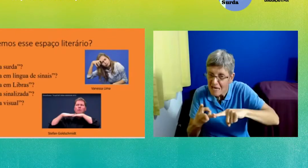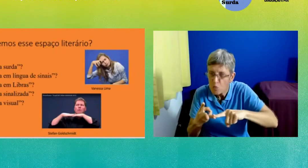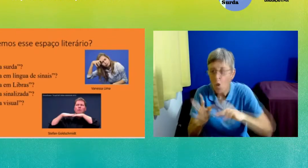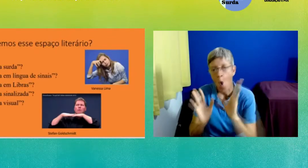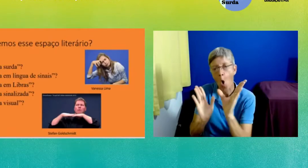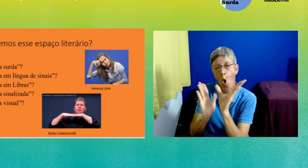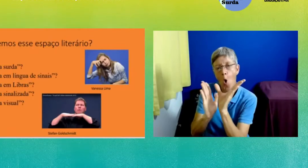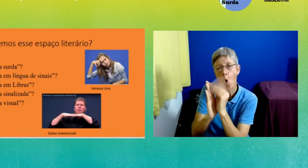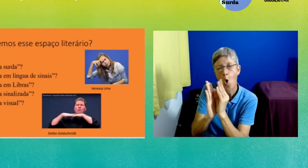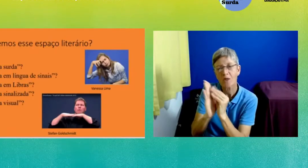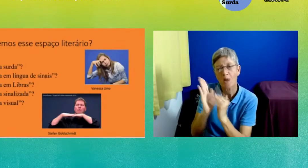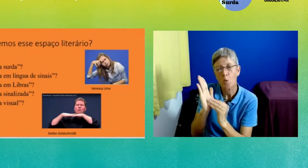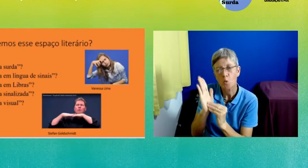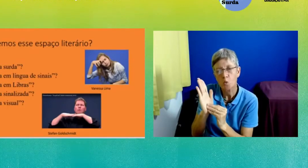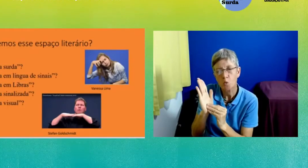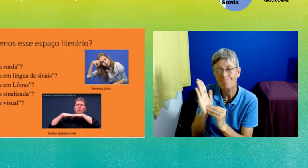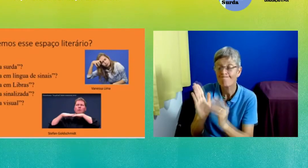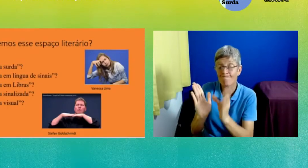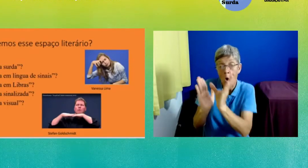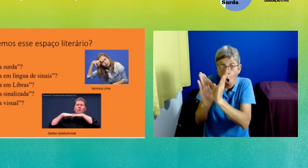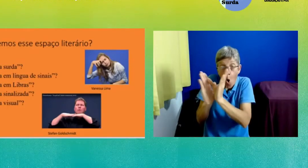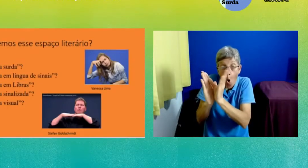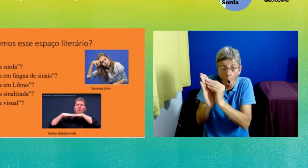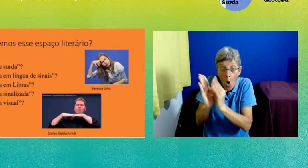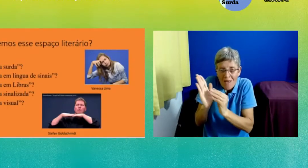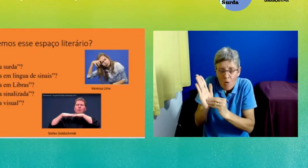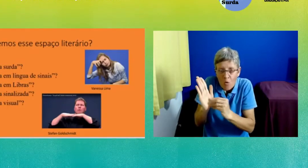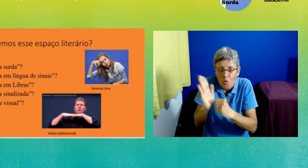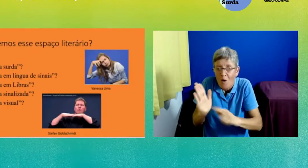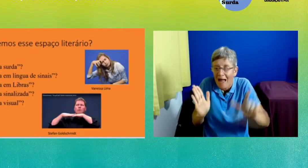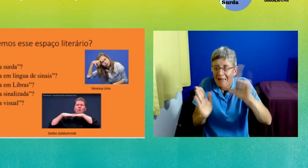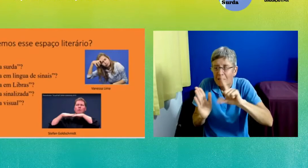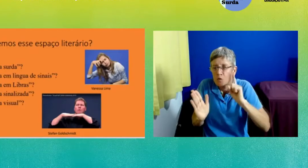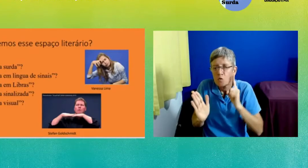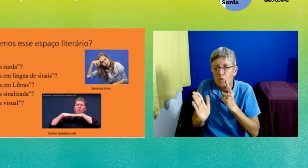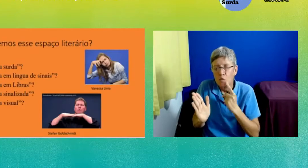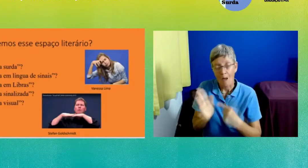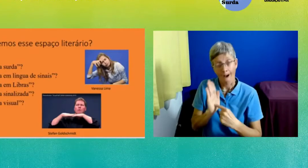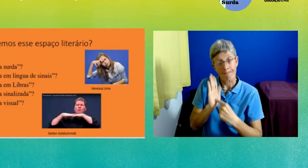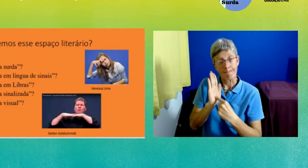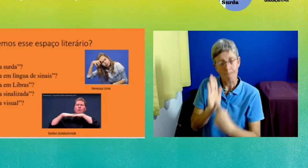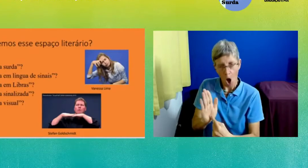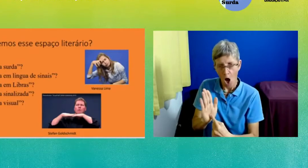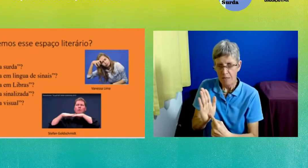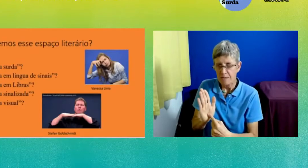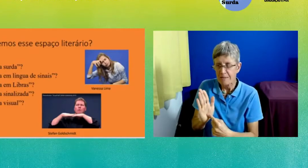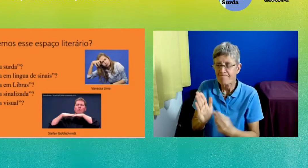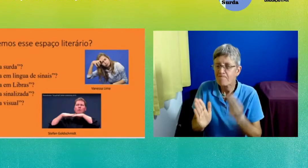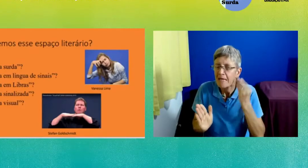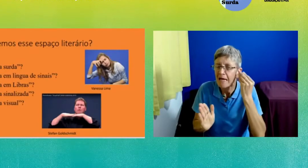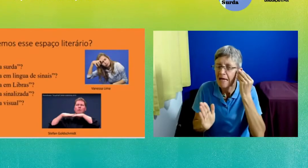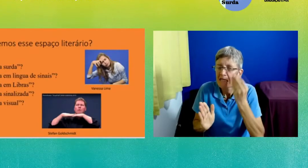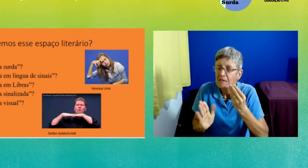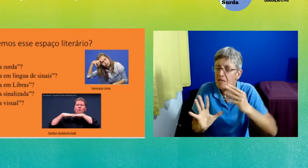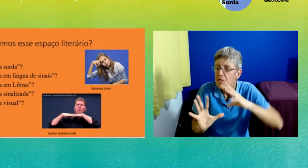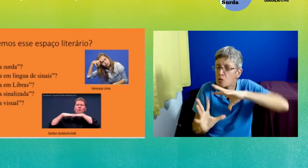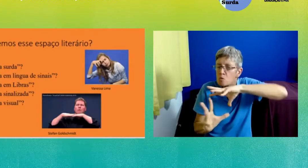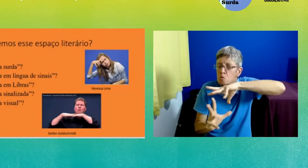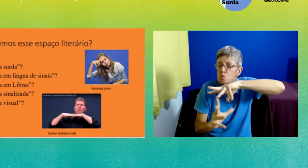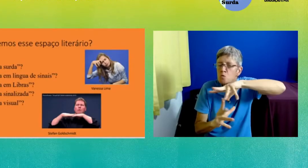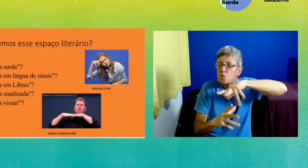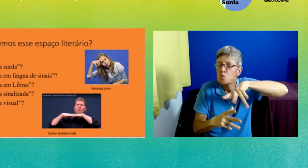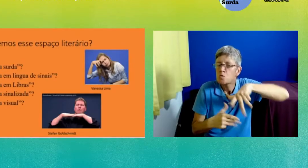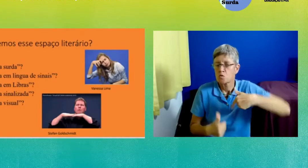essa comunidade. Terceiro, o conteúdo. O conteúdo da literatura surda,